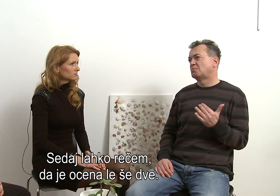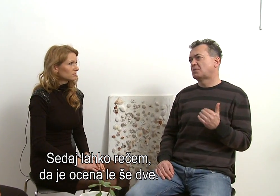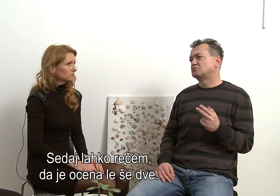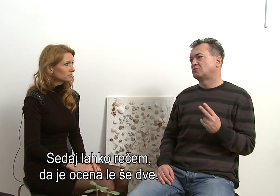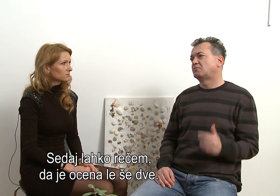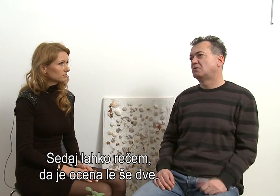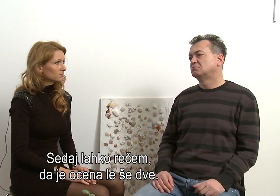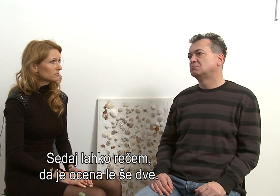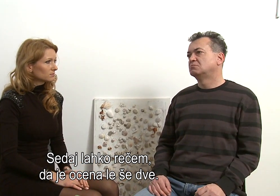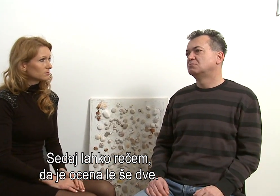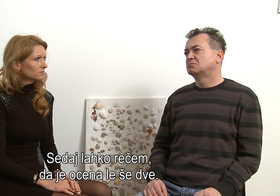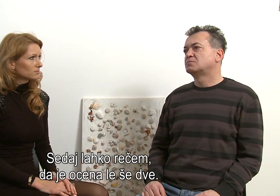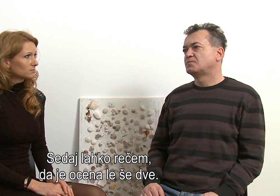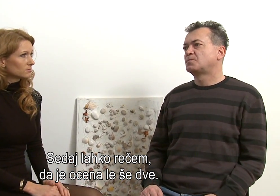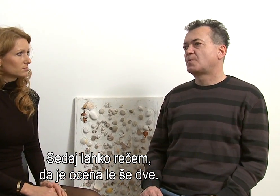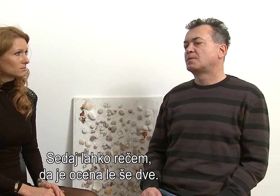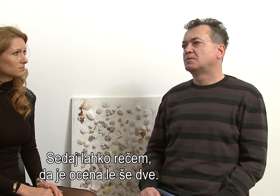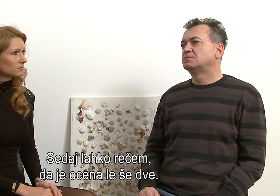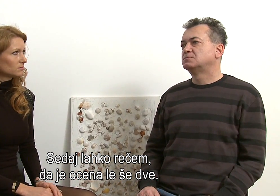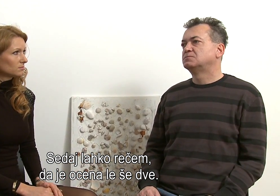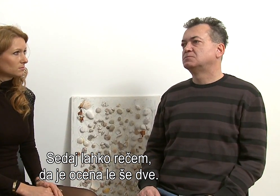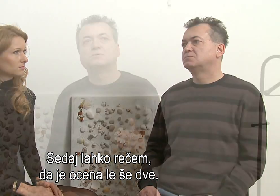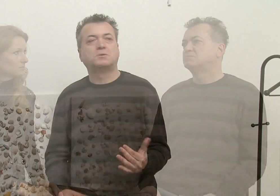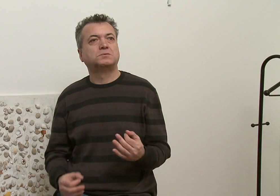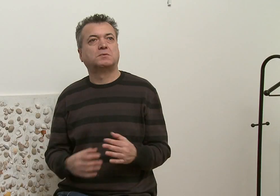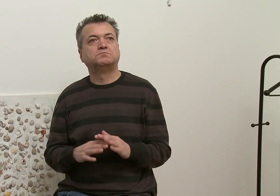Aha, zdaj rekel samo...